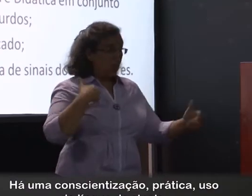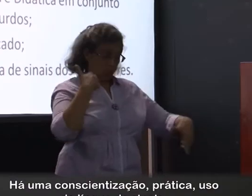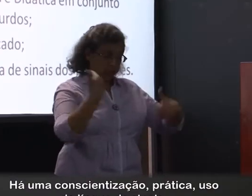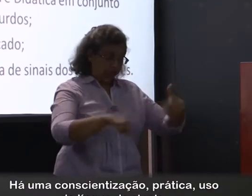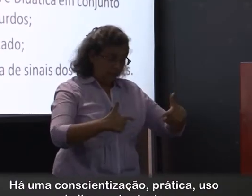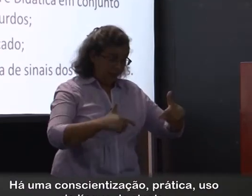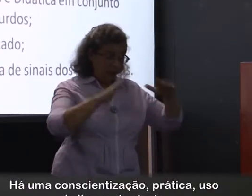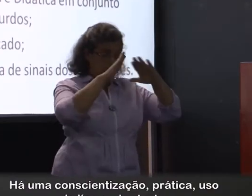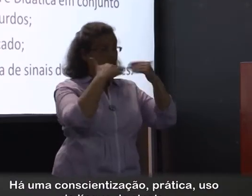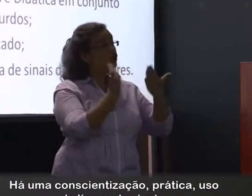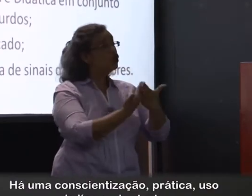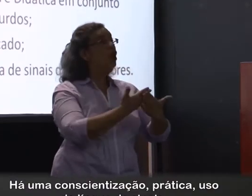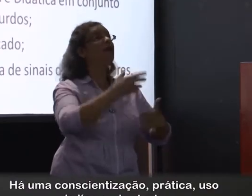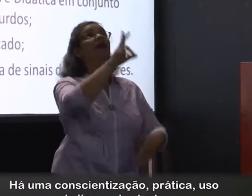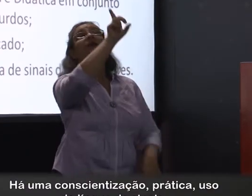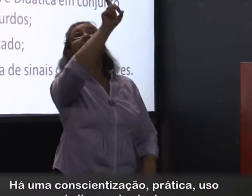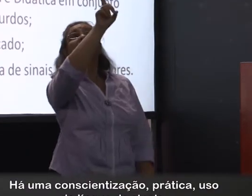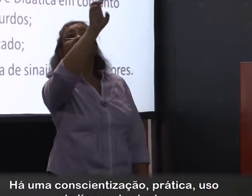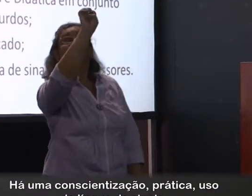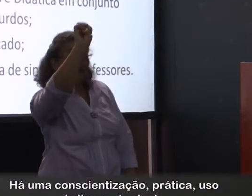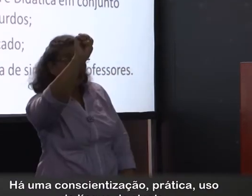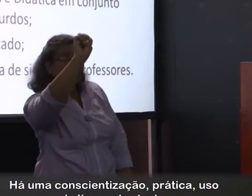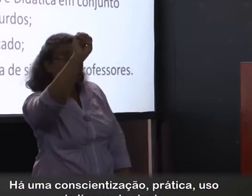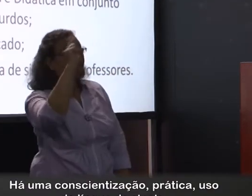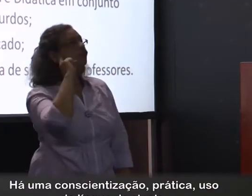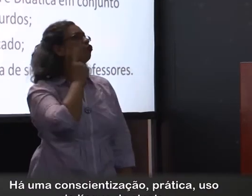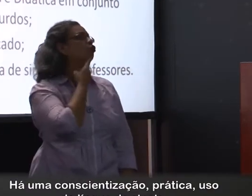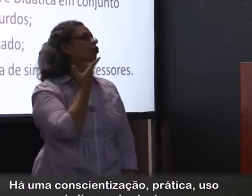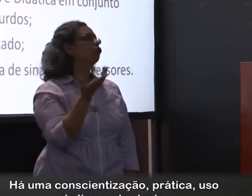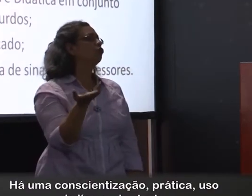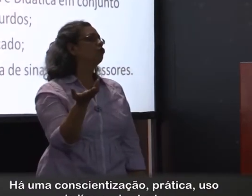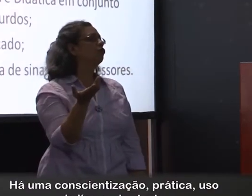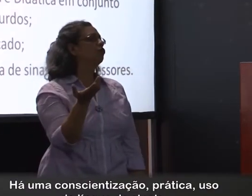Né? Há uma conscientização, uma prática, um uso da língua de sinais.